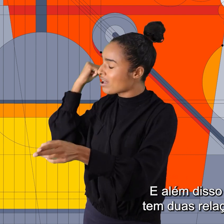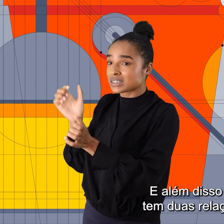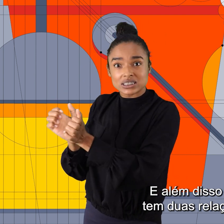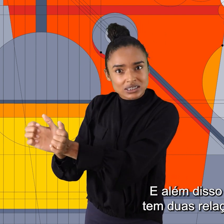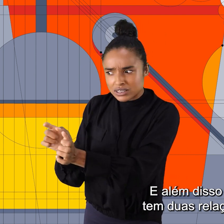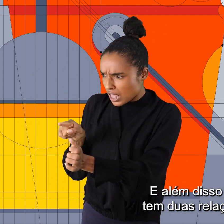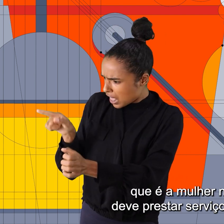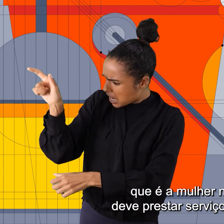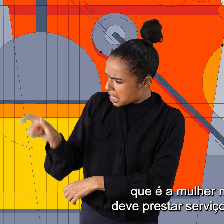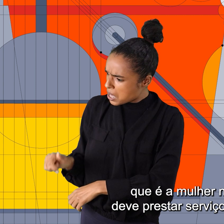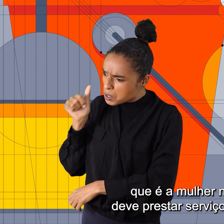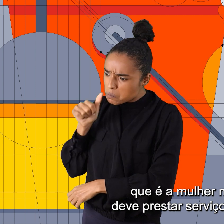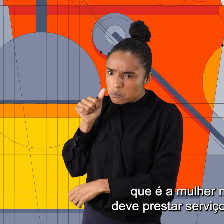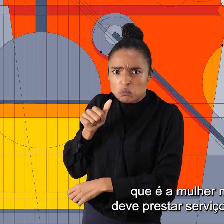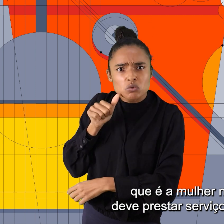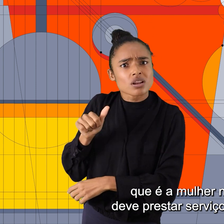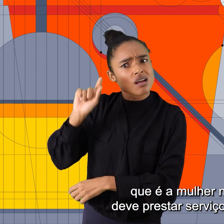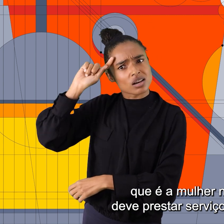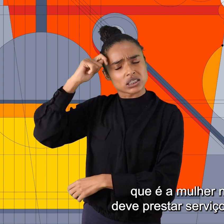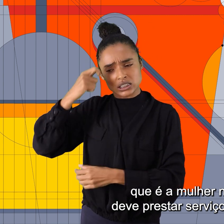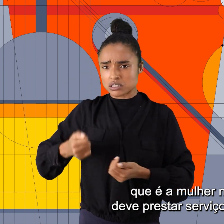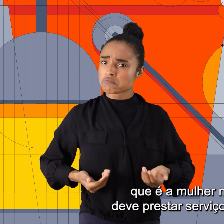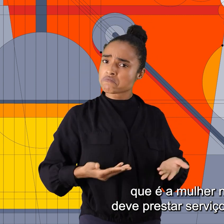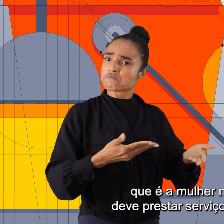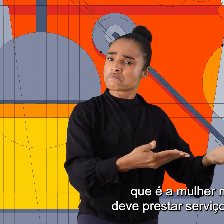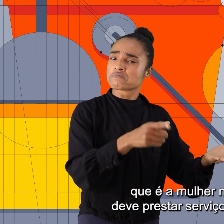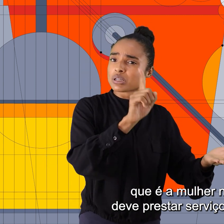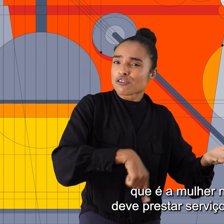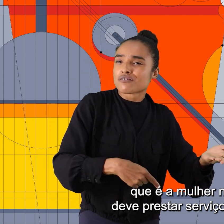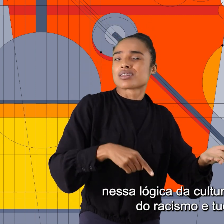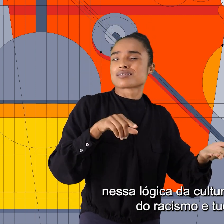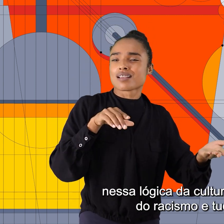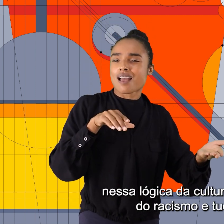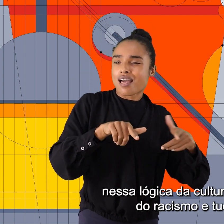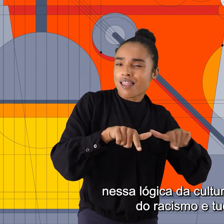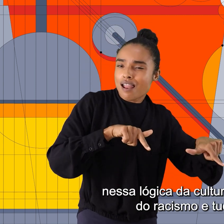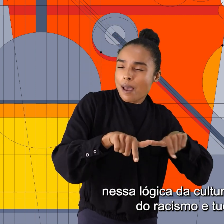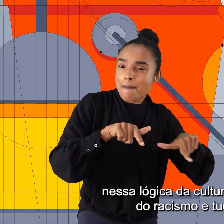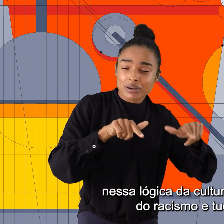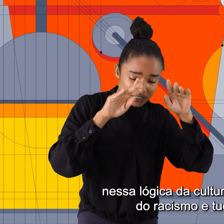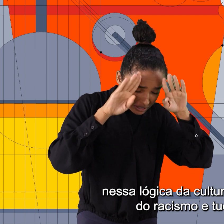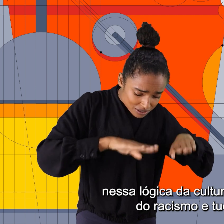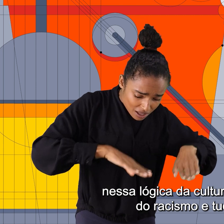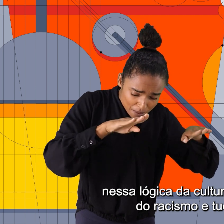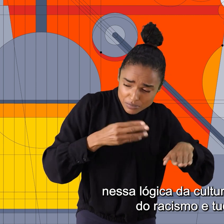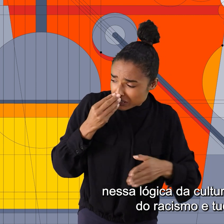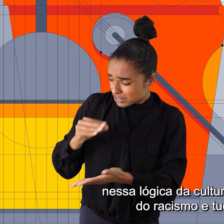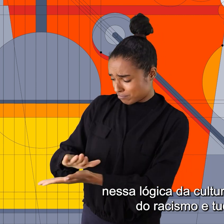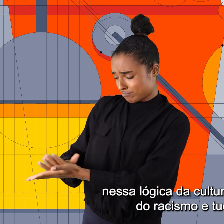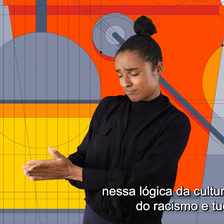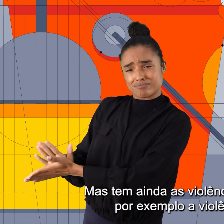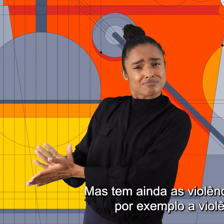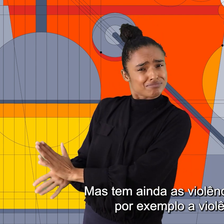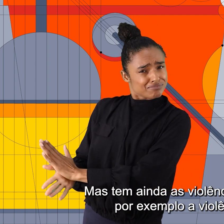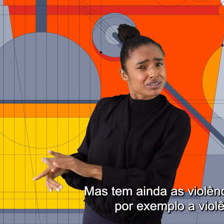duas relações aí, que é a mulher negra, que deve prestar serviços para a família, nessa lógica da cultura da servidão, do racismo e